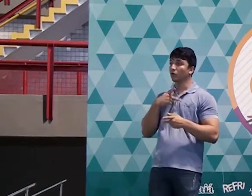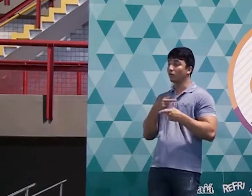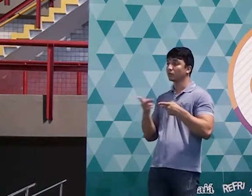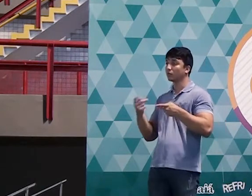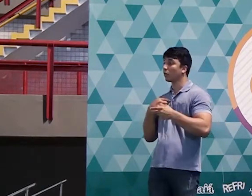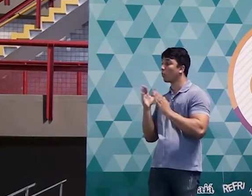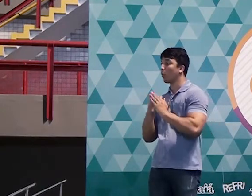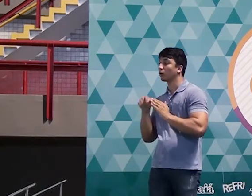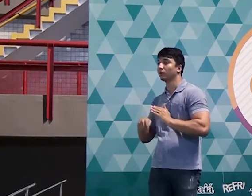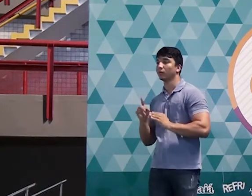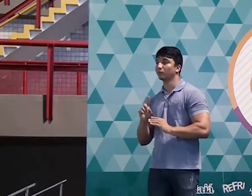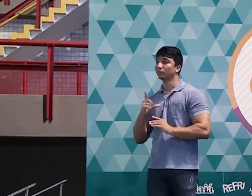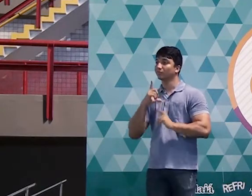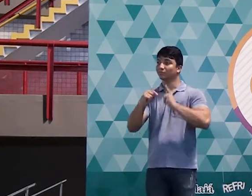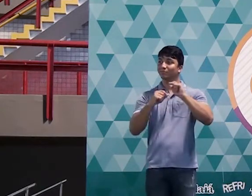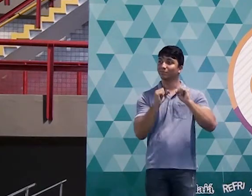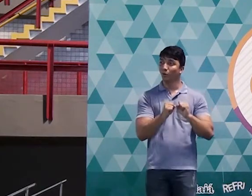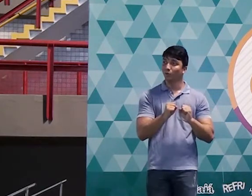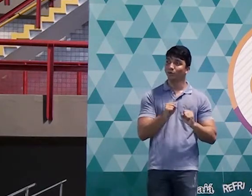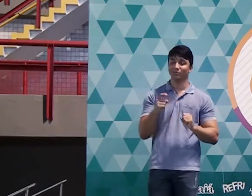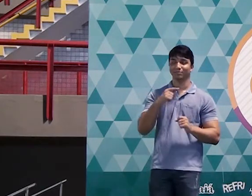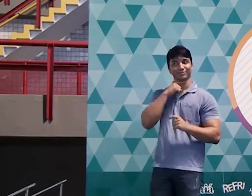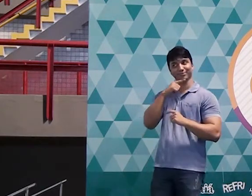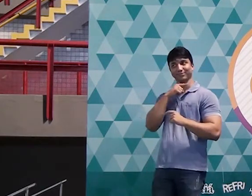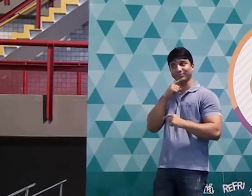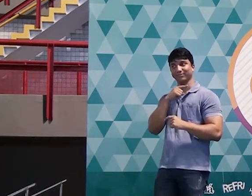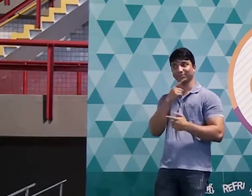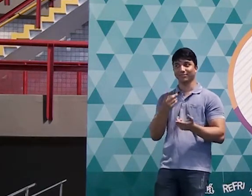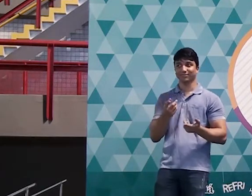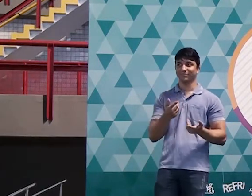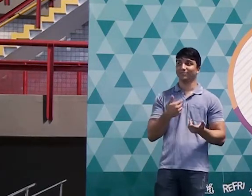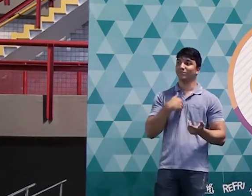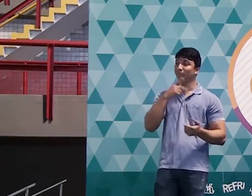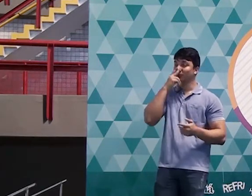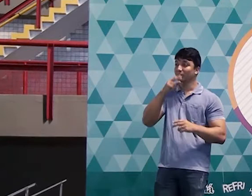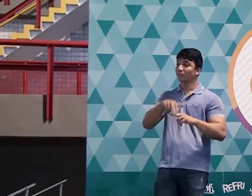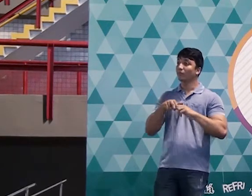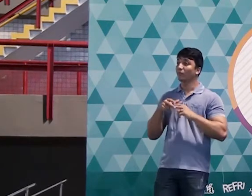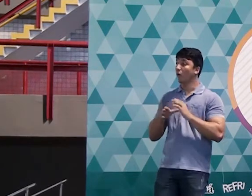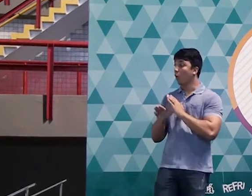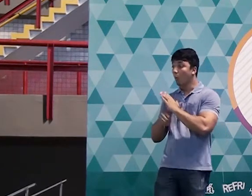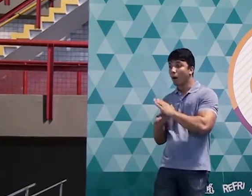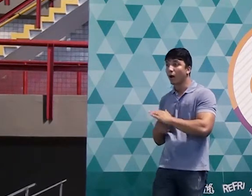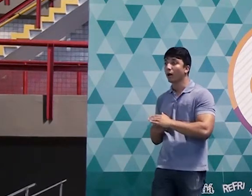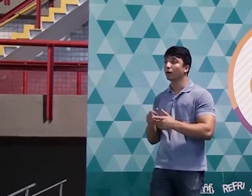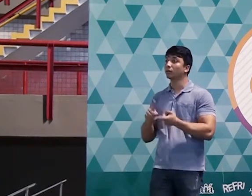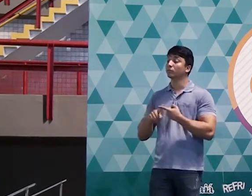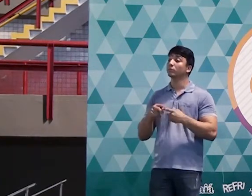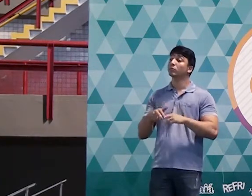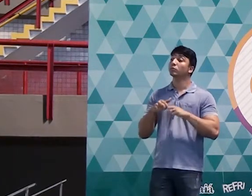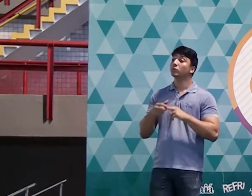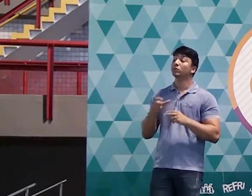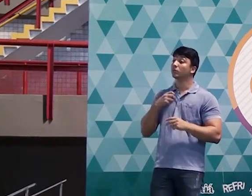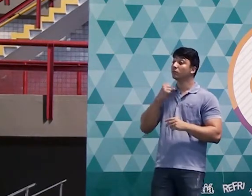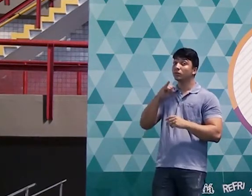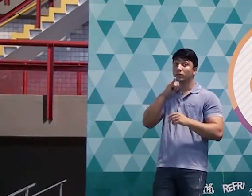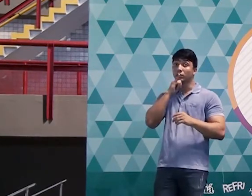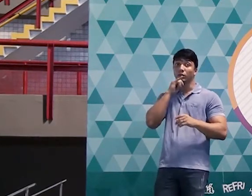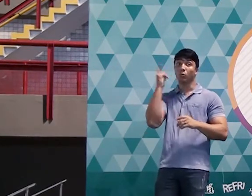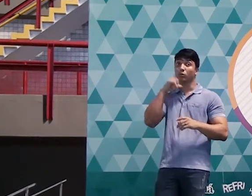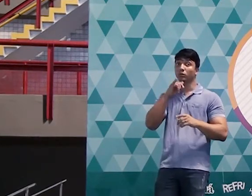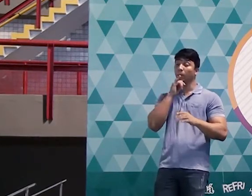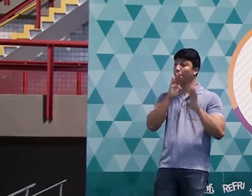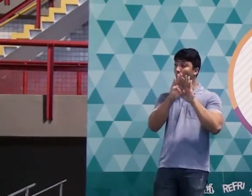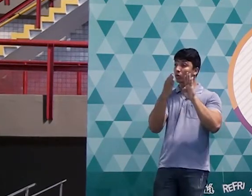moro aqui não, viu? A gente gosta muito de ti. Ele vem para roubar, meu amigo. Então se ele destruir esse